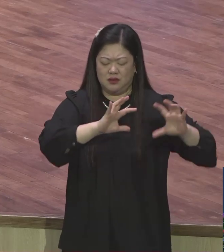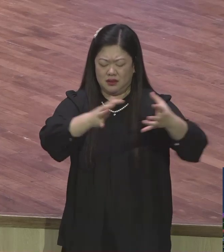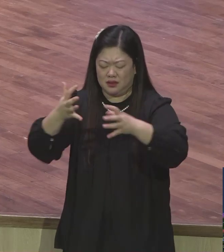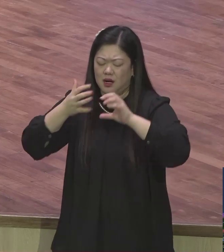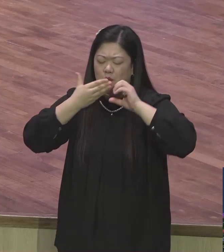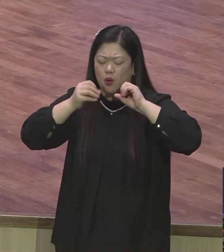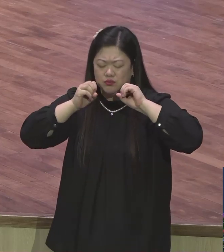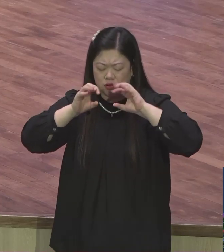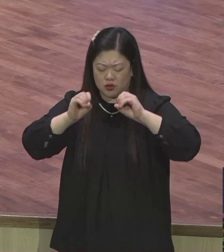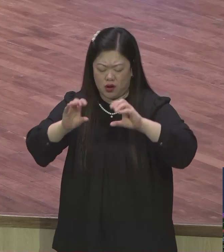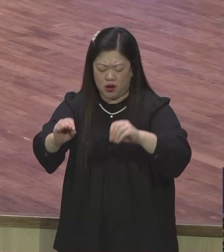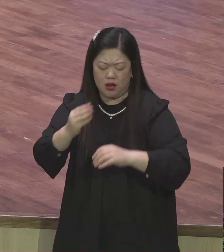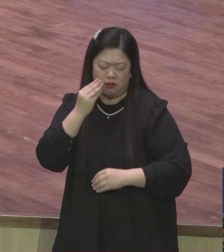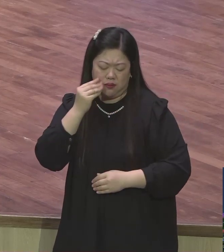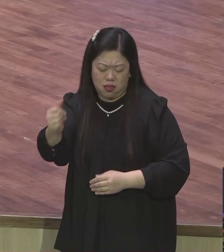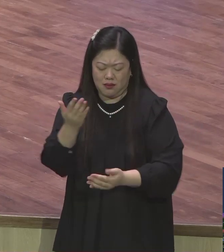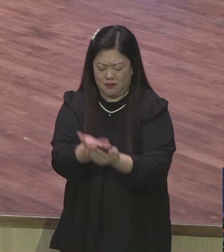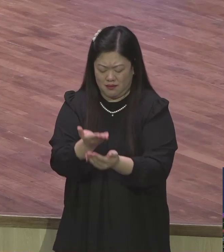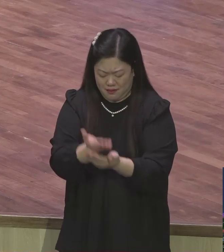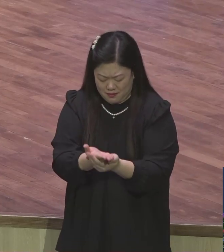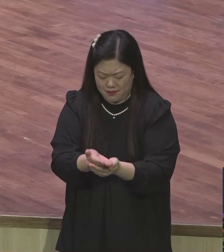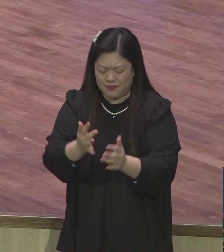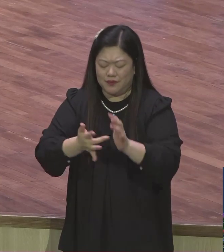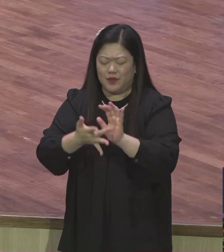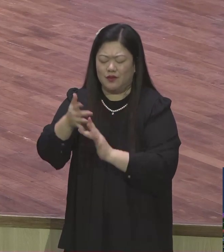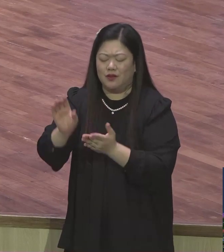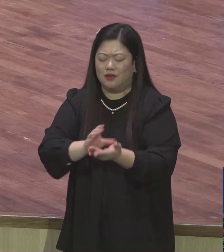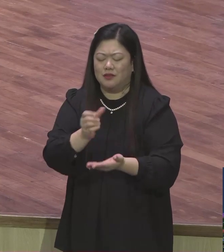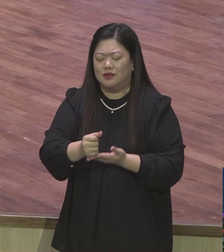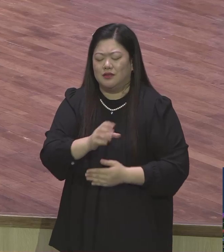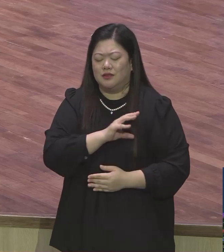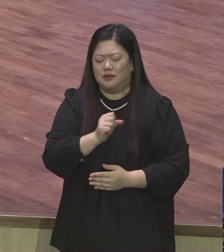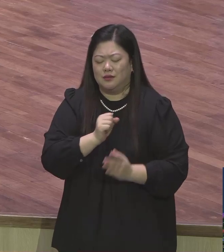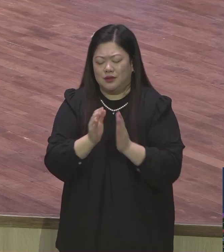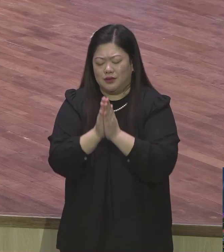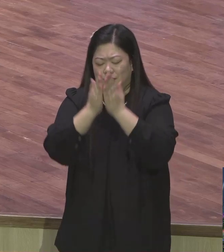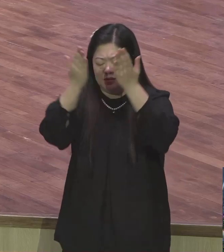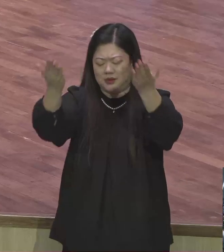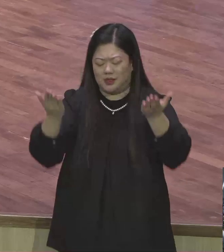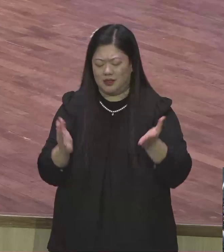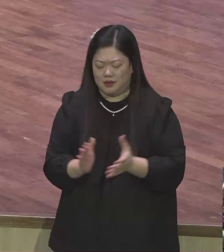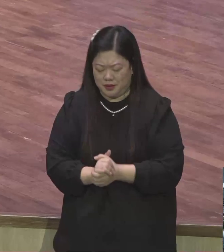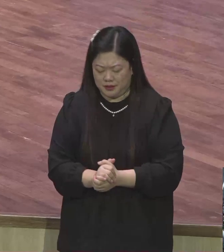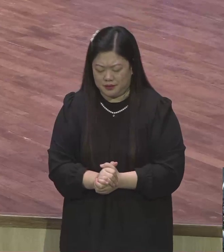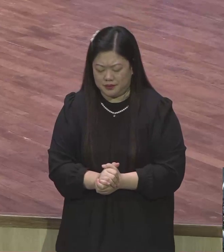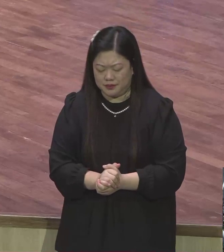도와 주옵소서. 예수 이름 받들어 기도합니다. 아멘. Thank you.